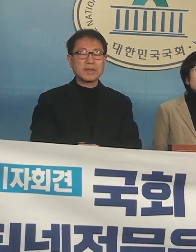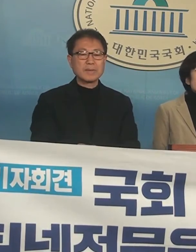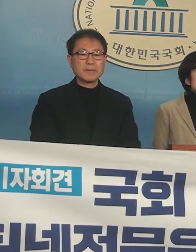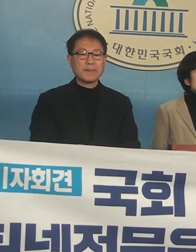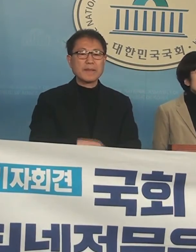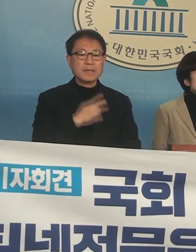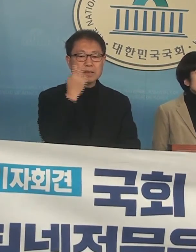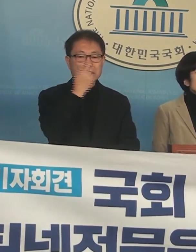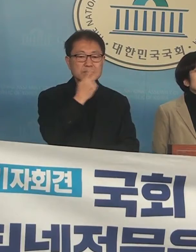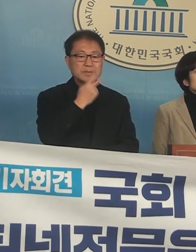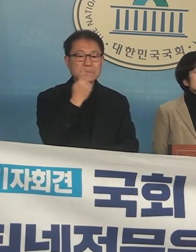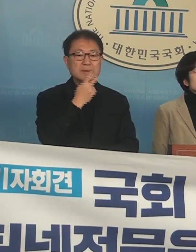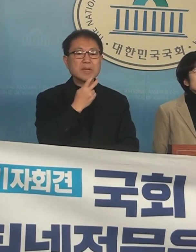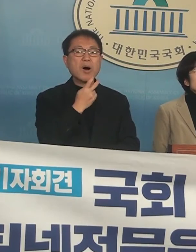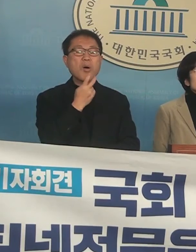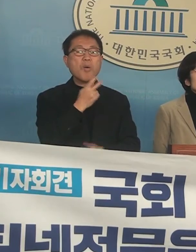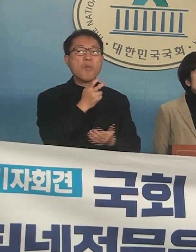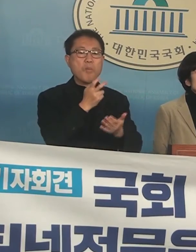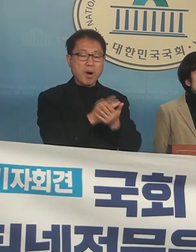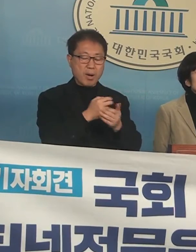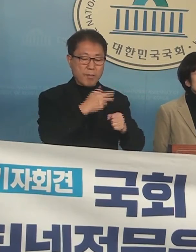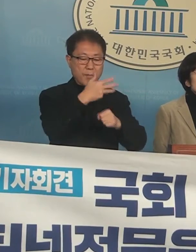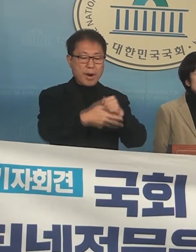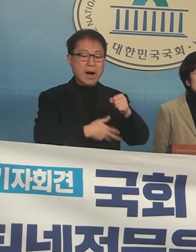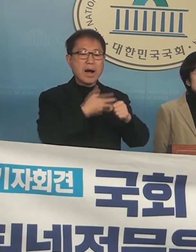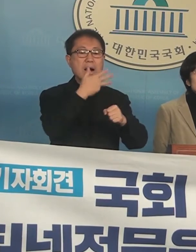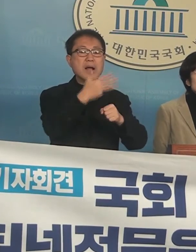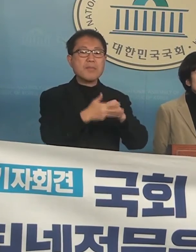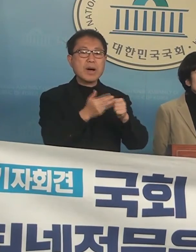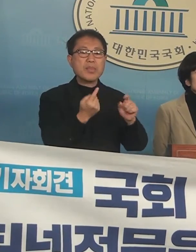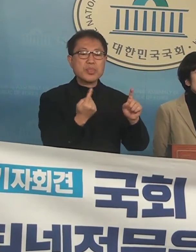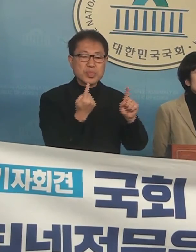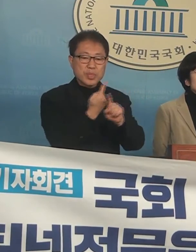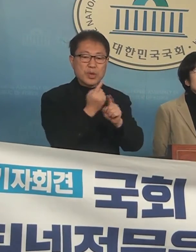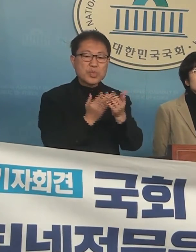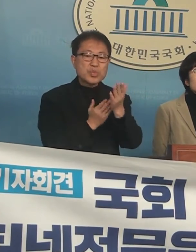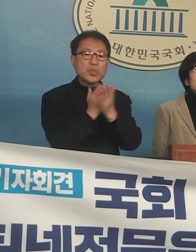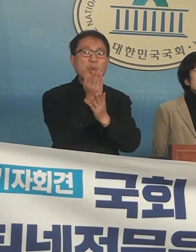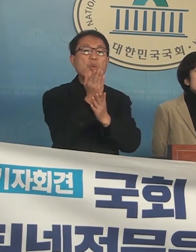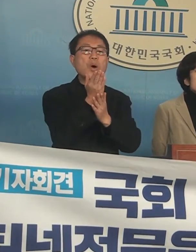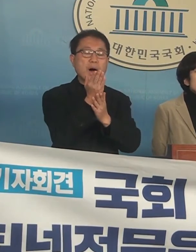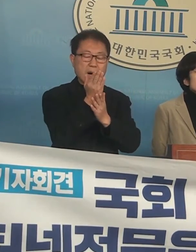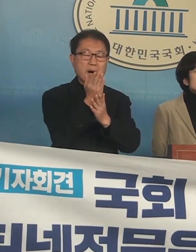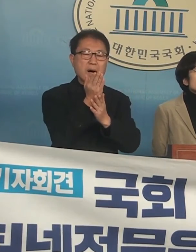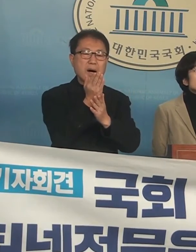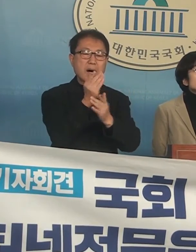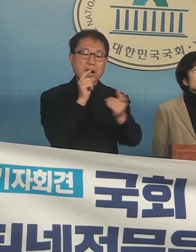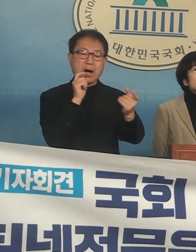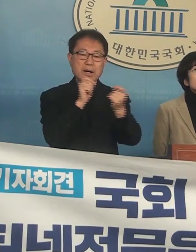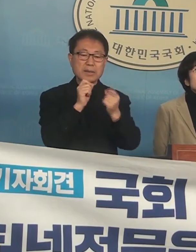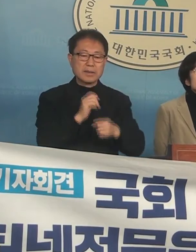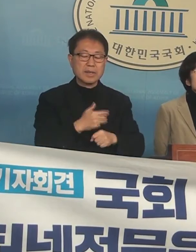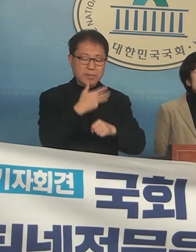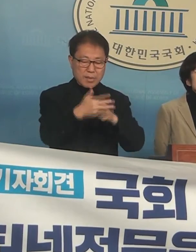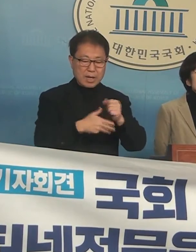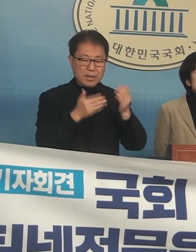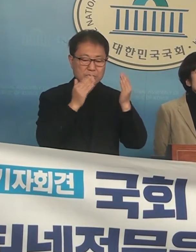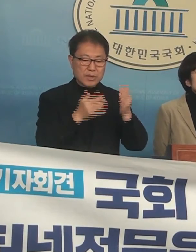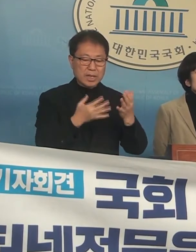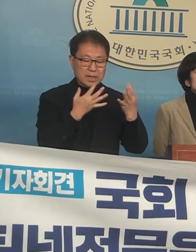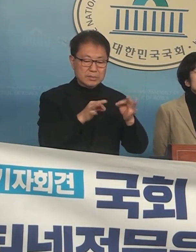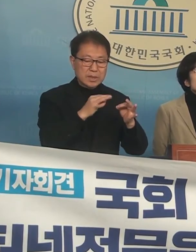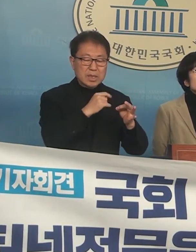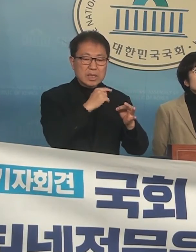금융소비자보호법 최근 8년 만인가 제정 통과되었습니다. 물론 이것도 본회의까지 가야 되겠지만 8년 동안 그 수많은